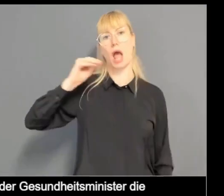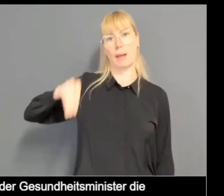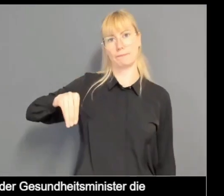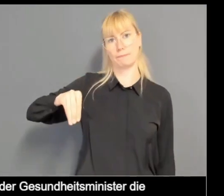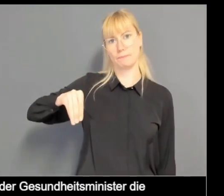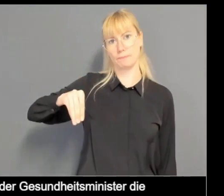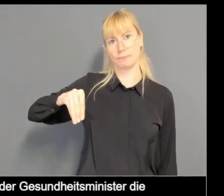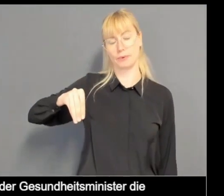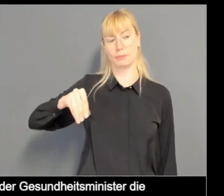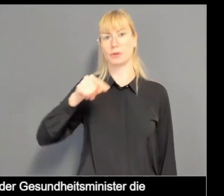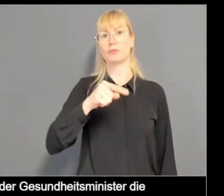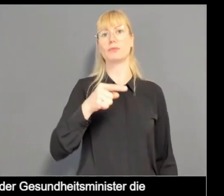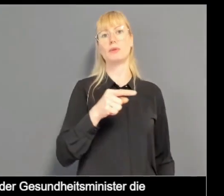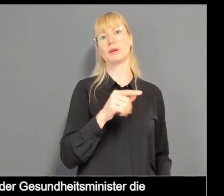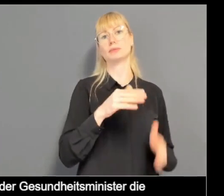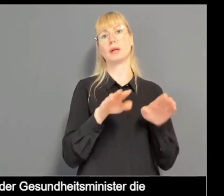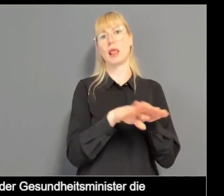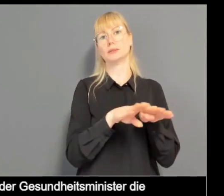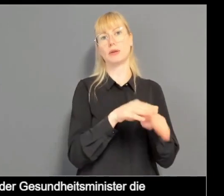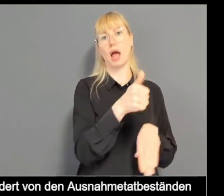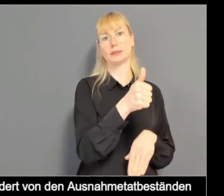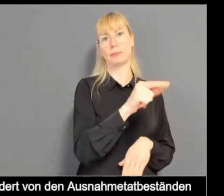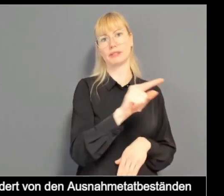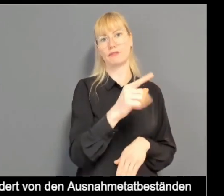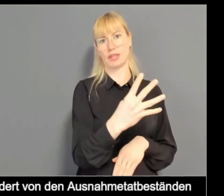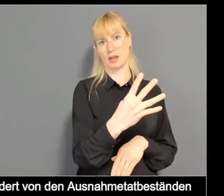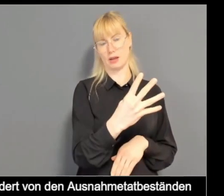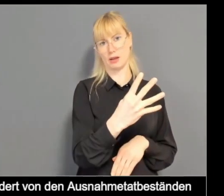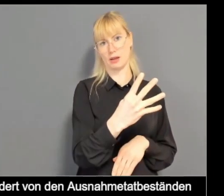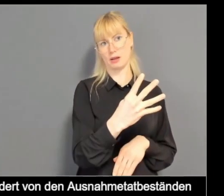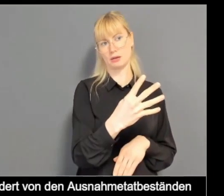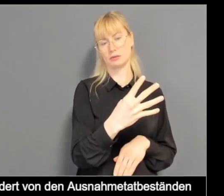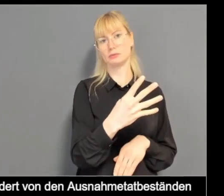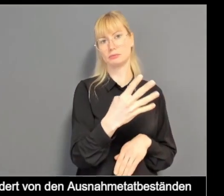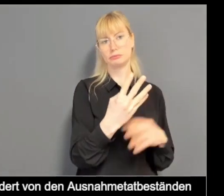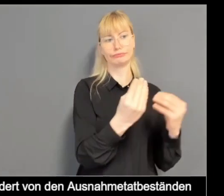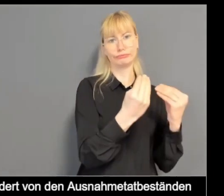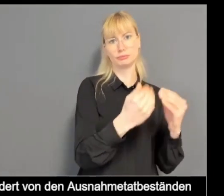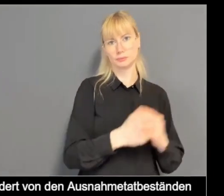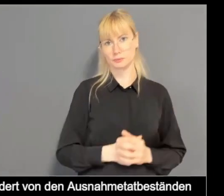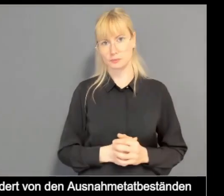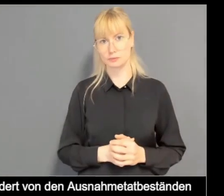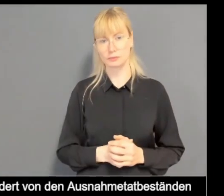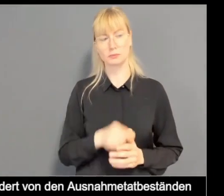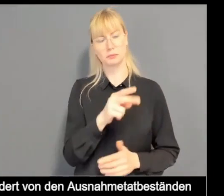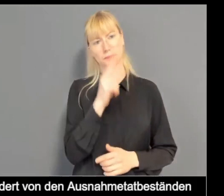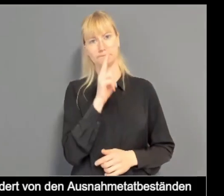in den Grundschulen aufheben, aber nur dort und nur im